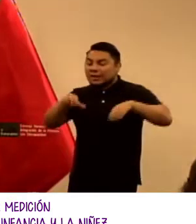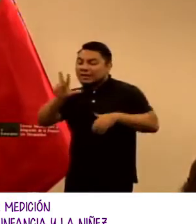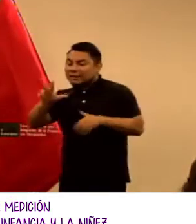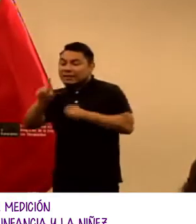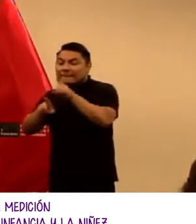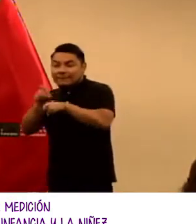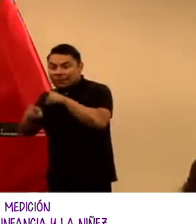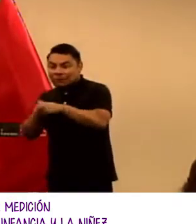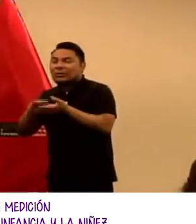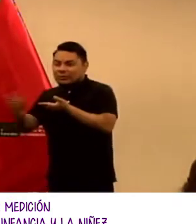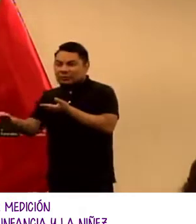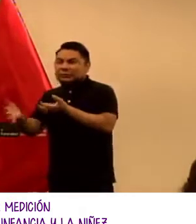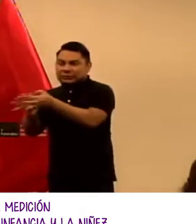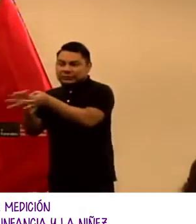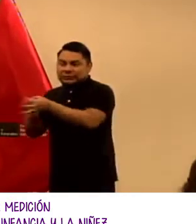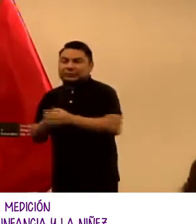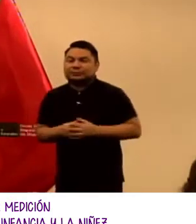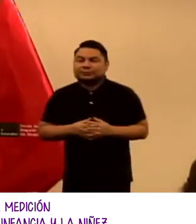que veremos más adelante.